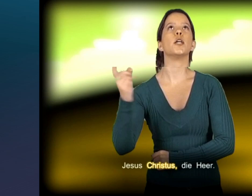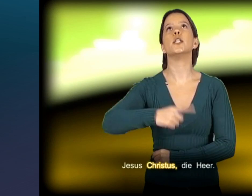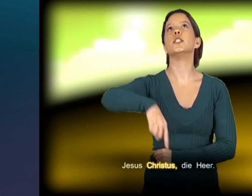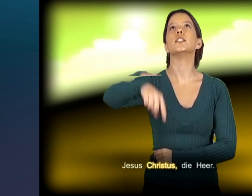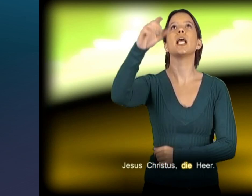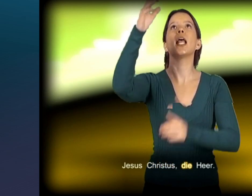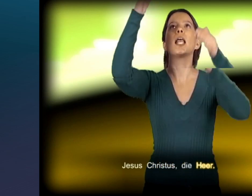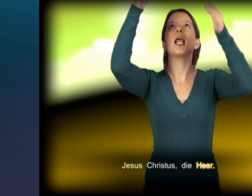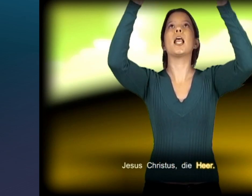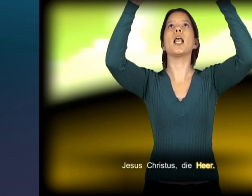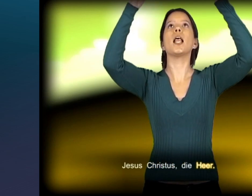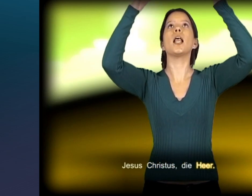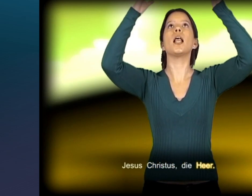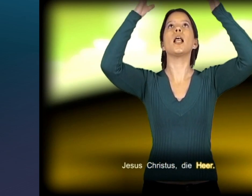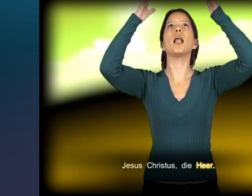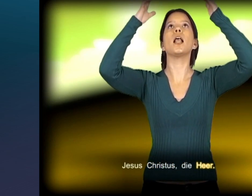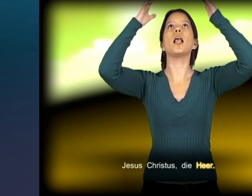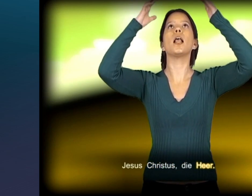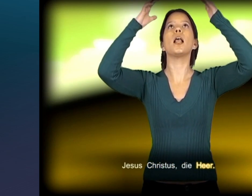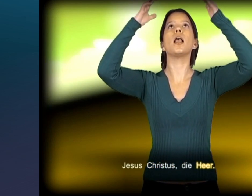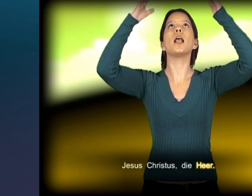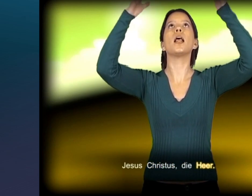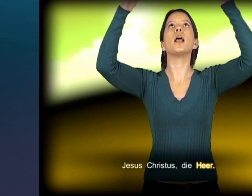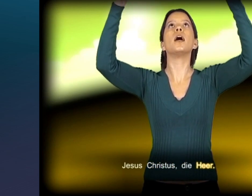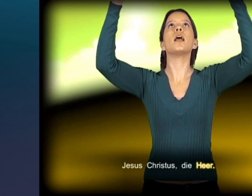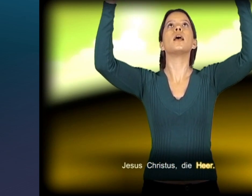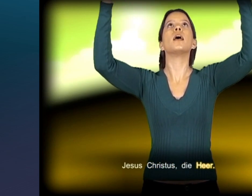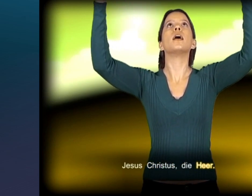Christus die Heer.